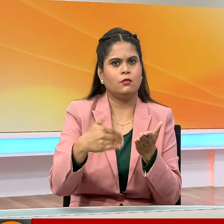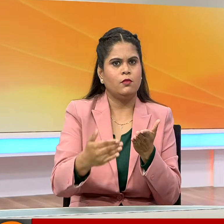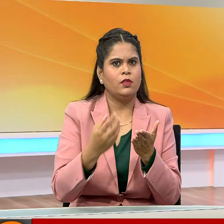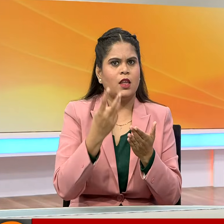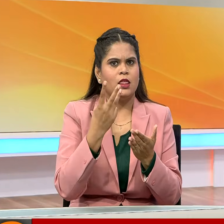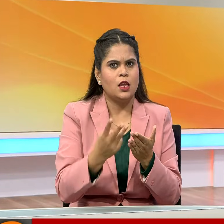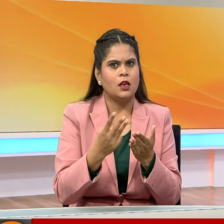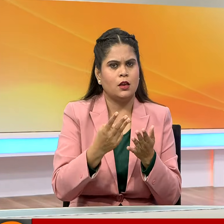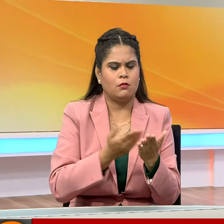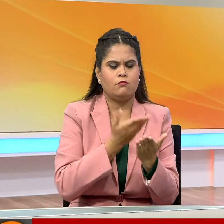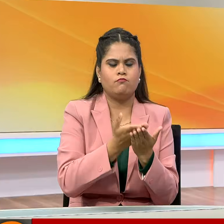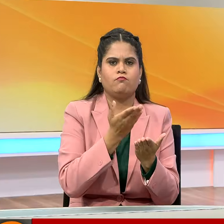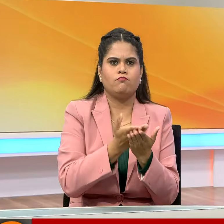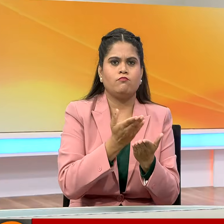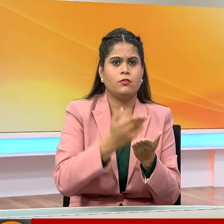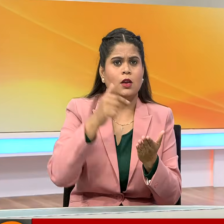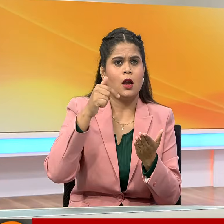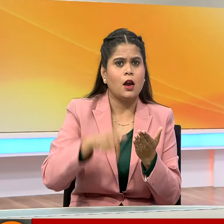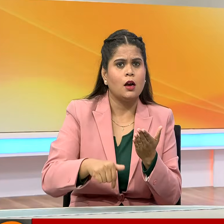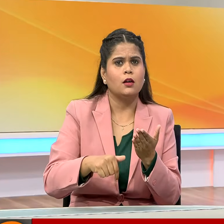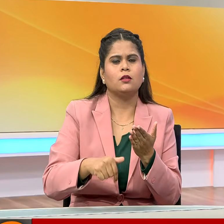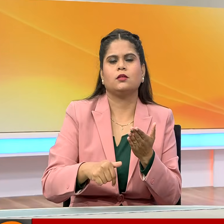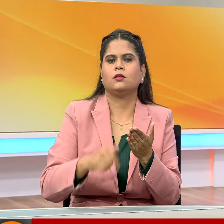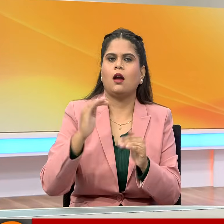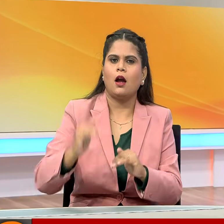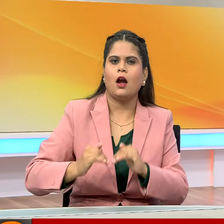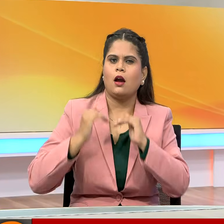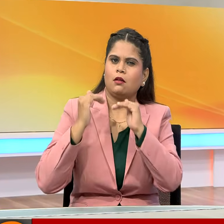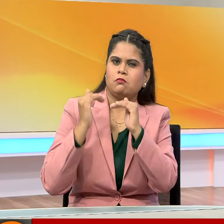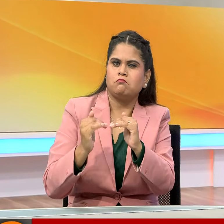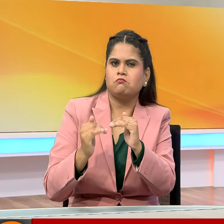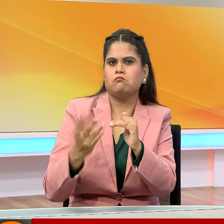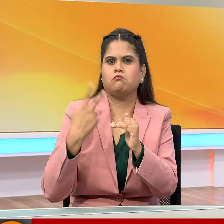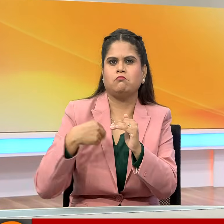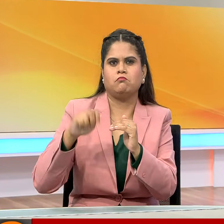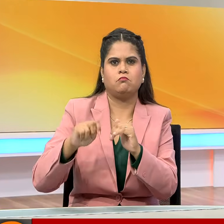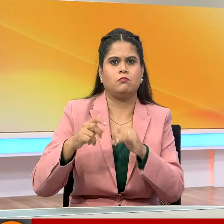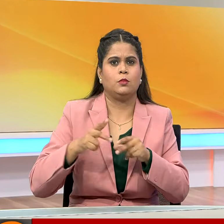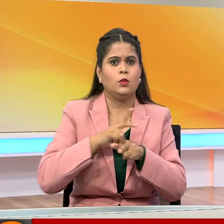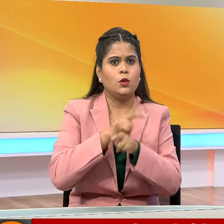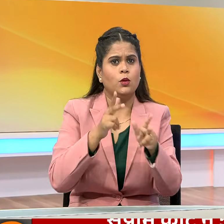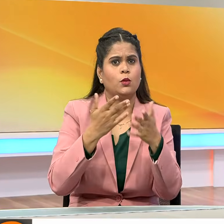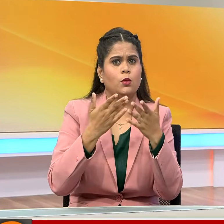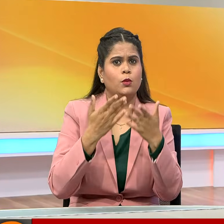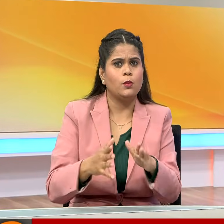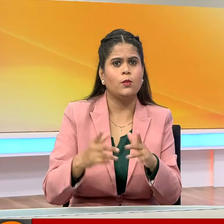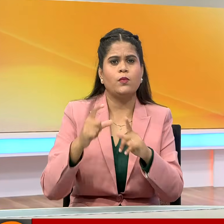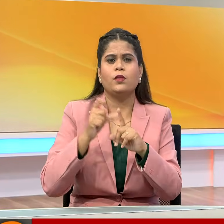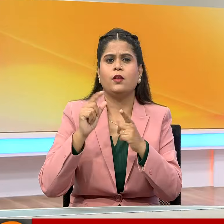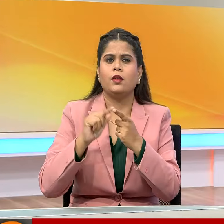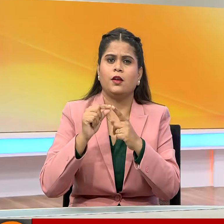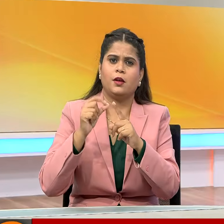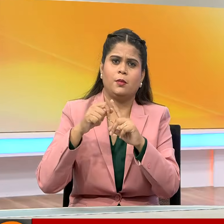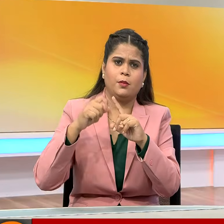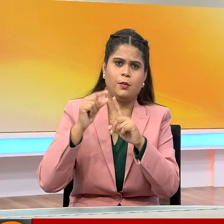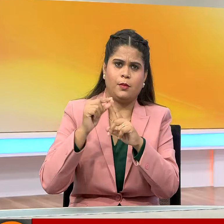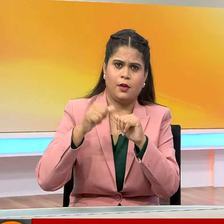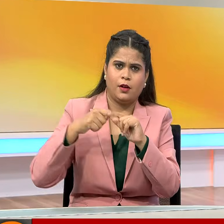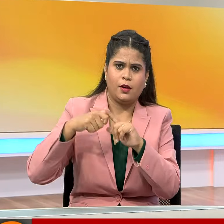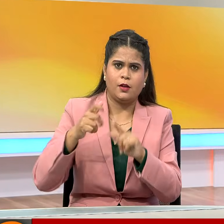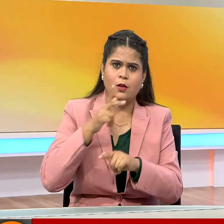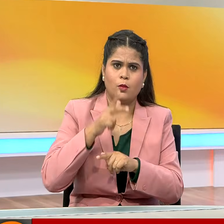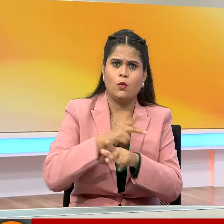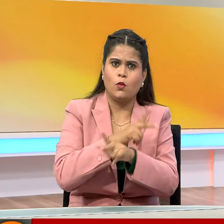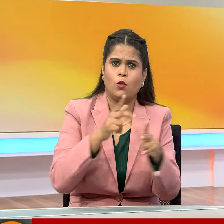अलग अलग याचिकाओं की सुनवाई झारखंड हाईकोर्ट में हुई। मामले में हाईकोर्ट के न्यायमूर्ति दीपक रोशन की कोर्ट ने जेपीएससी